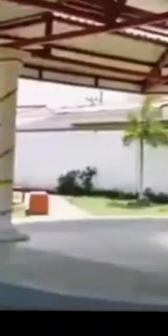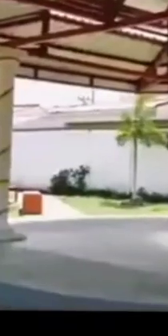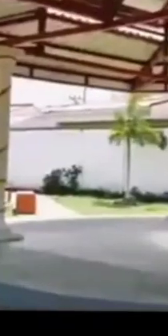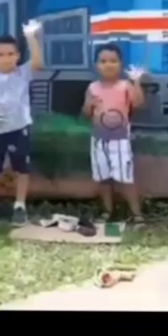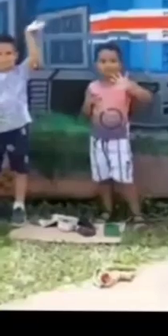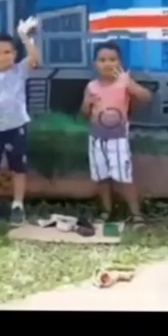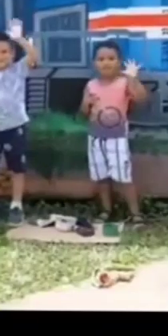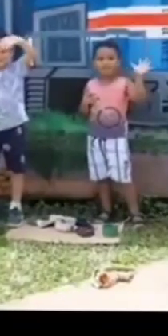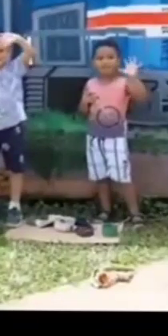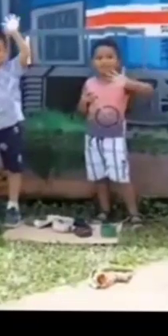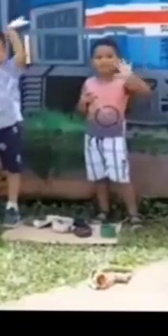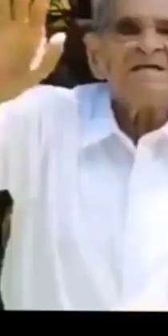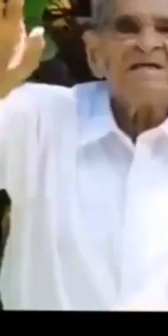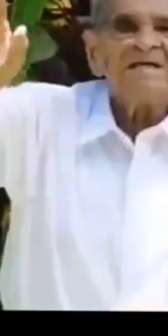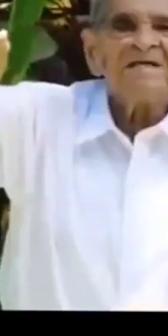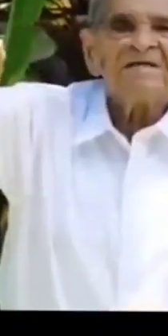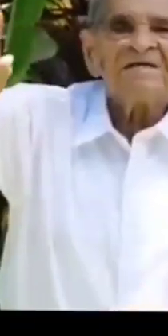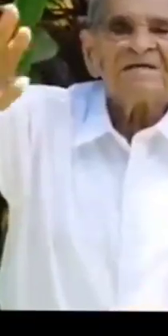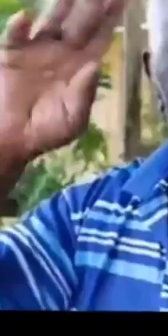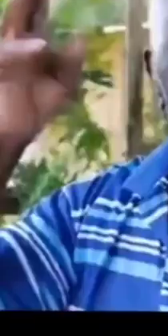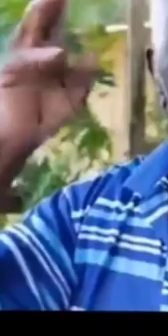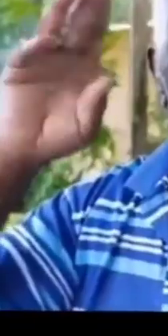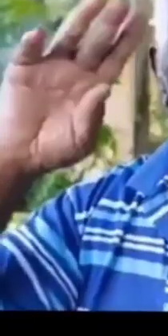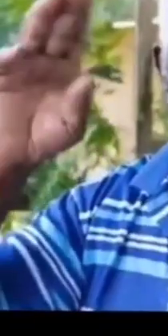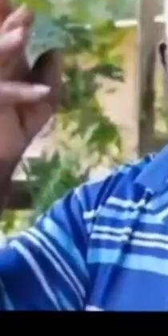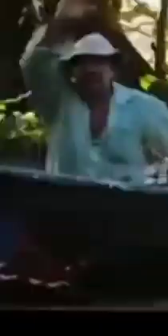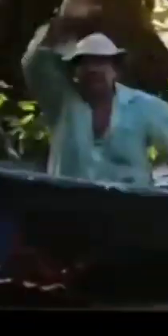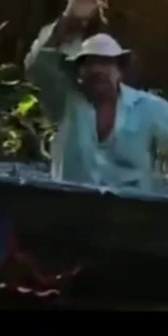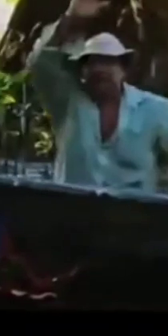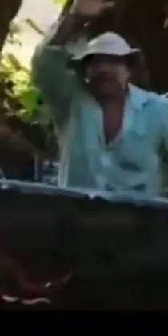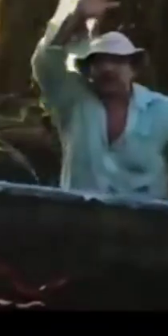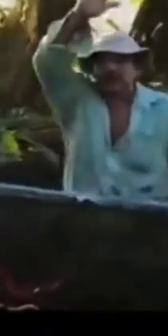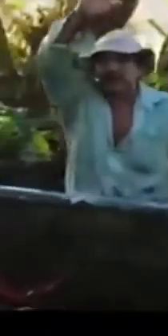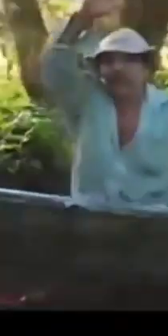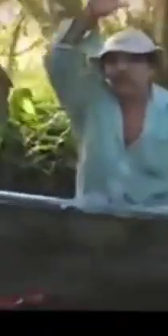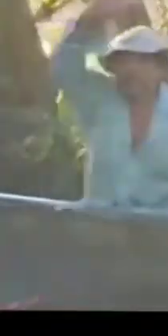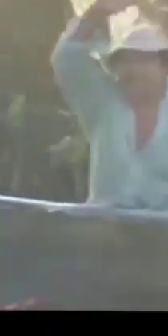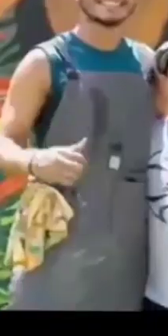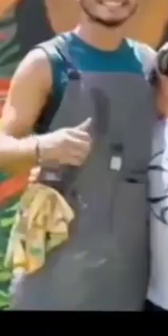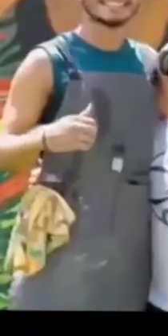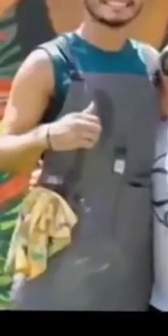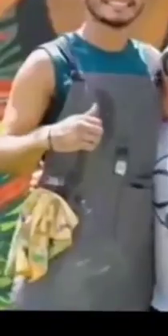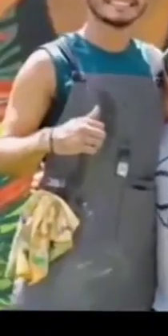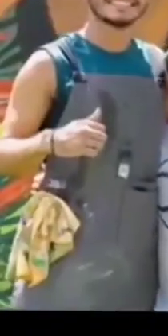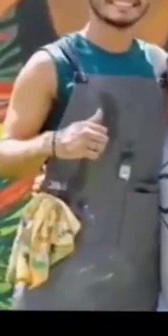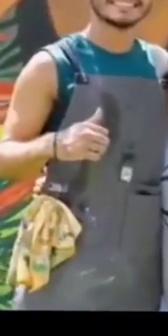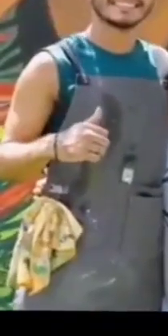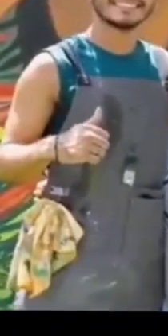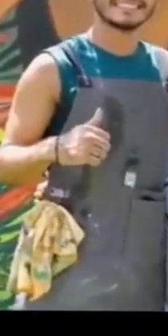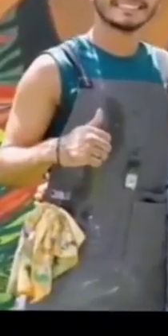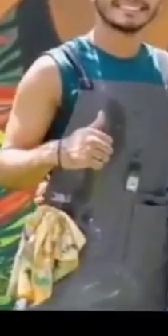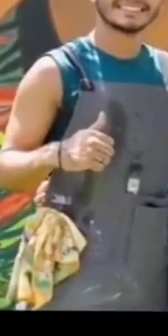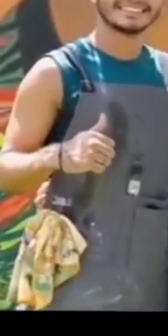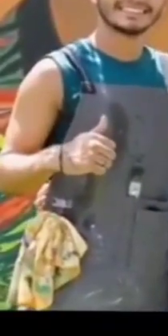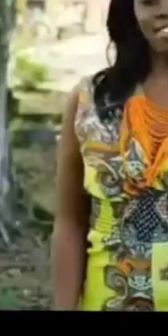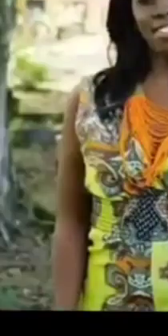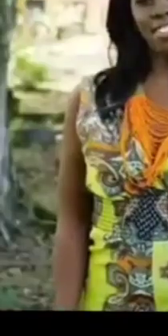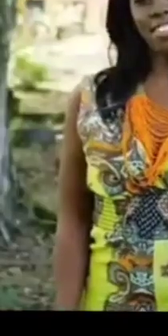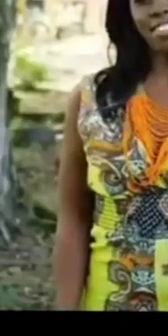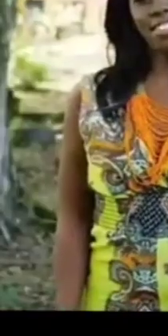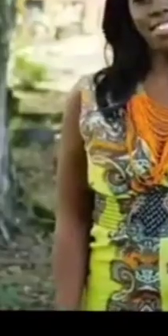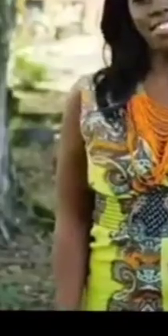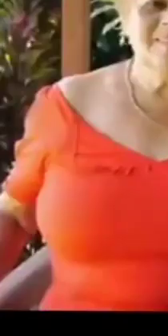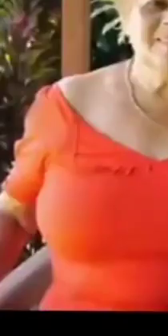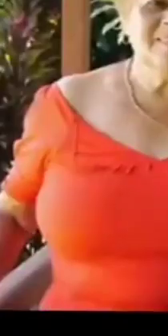cultural y humano es una tierra llena de calidez amabilidad y tranquilidad matina se destaca por su